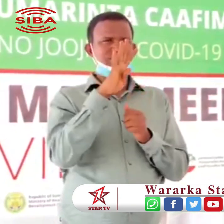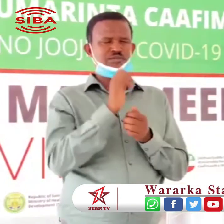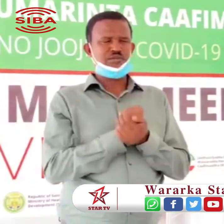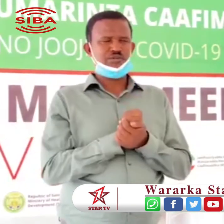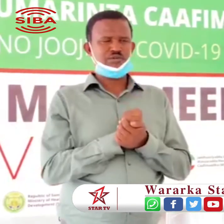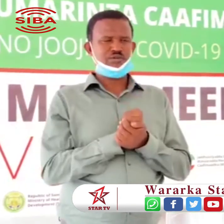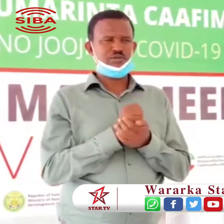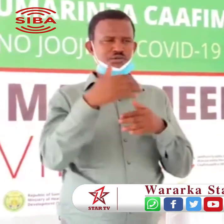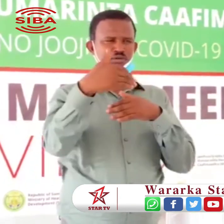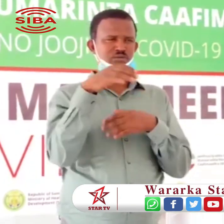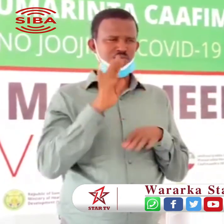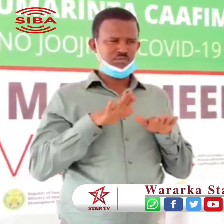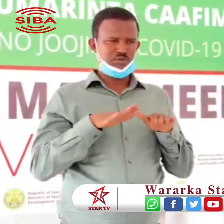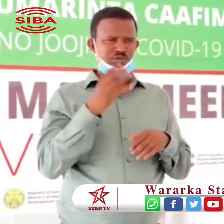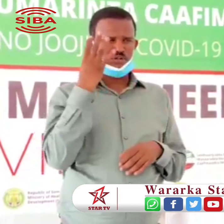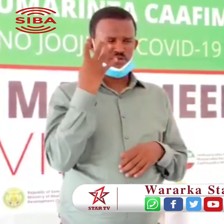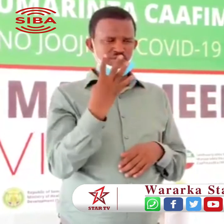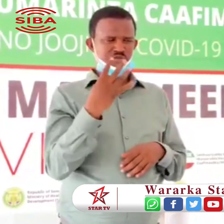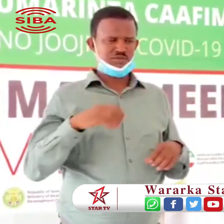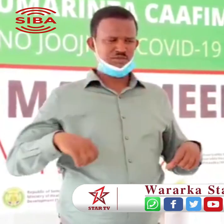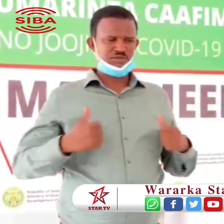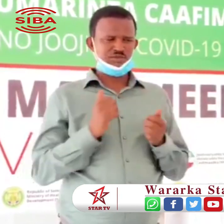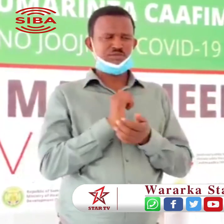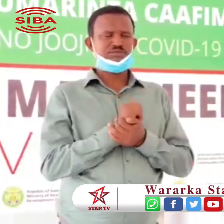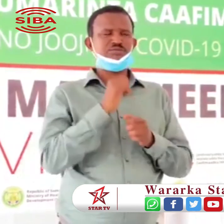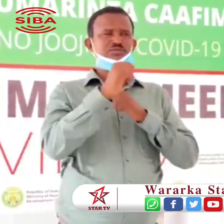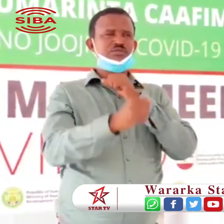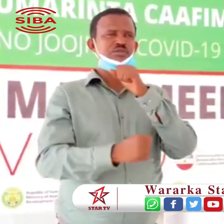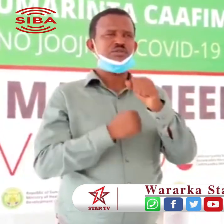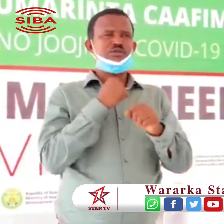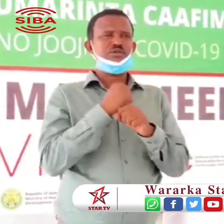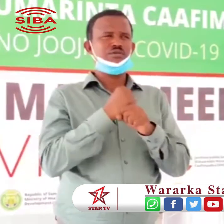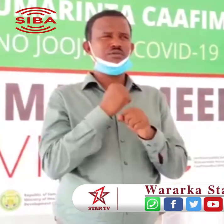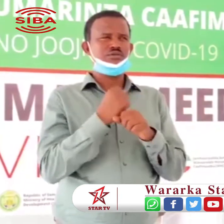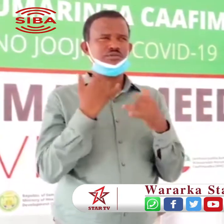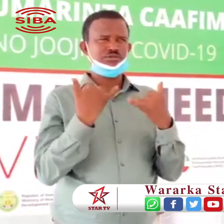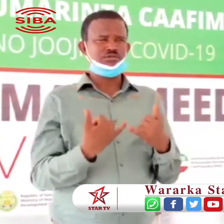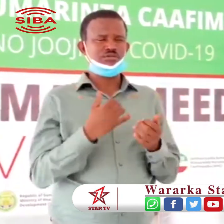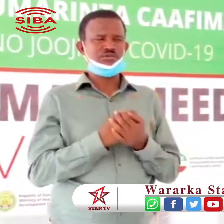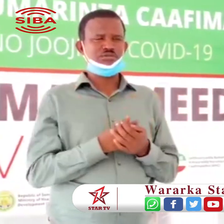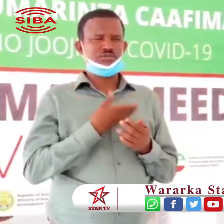Berbera oo ay 4 joogto. Da'aha ay kala yihiin dadkanna waxa weeye